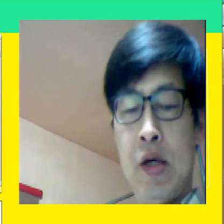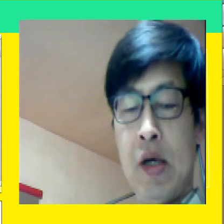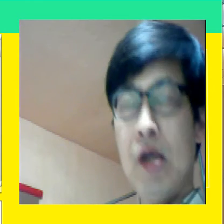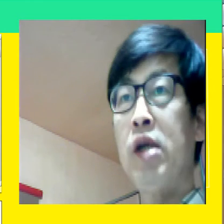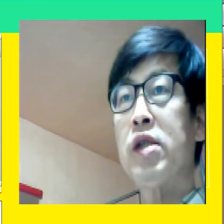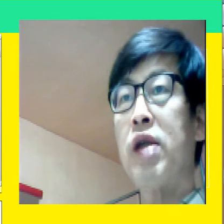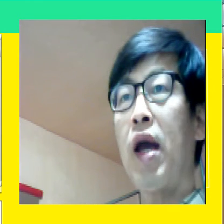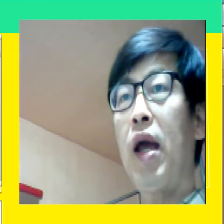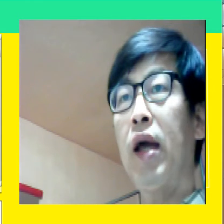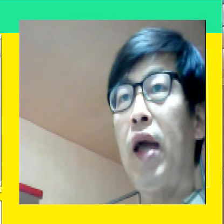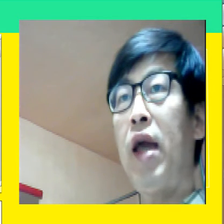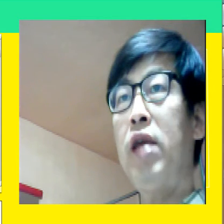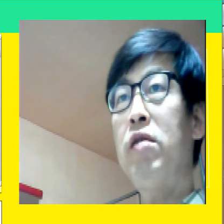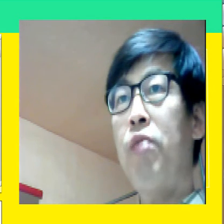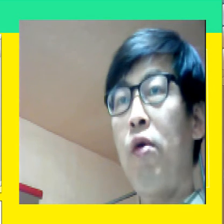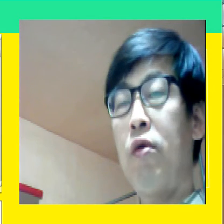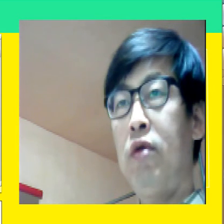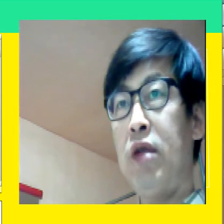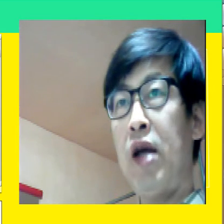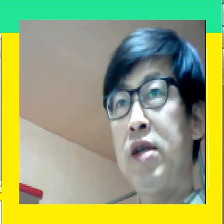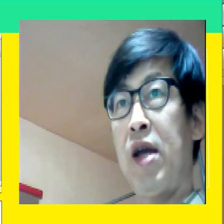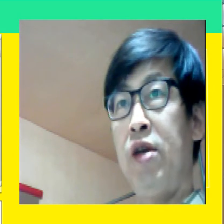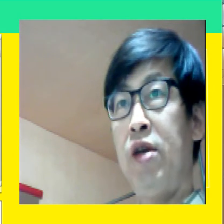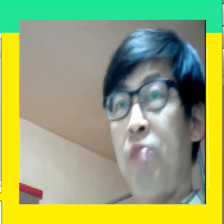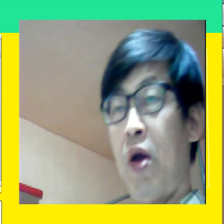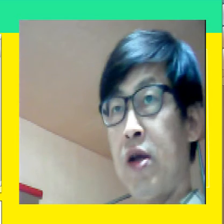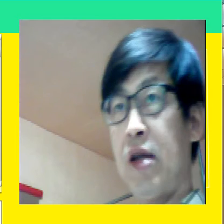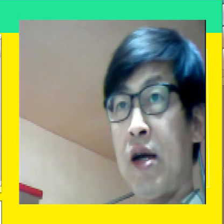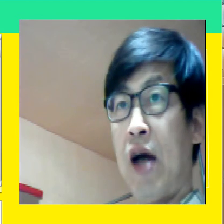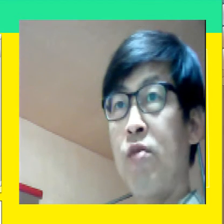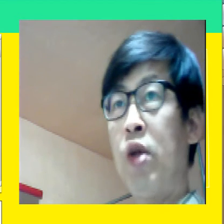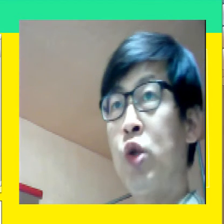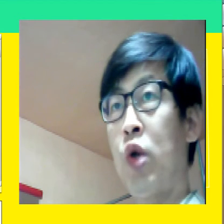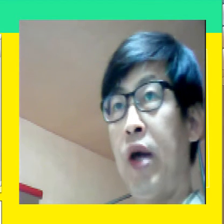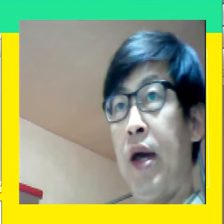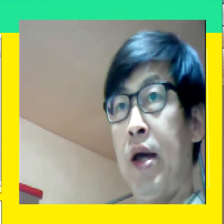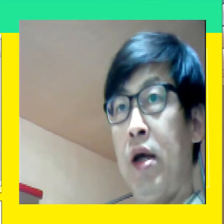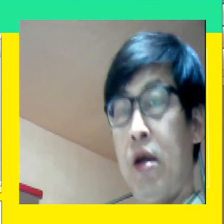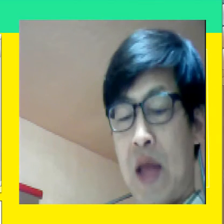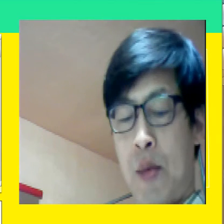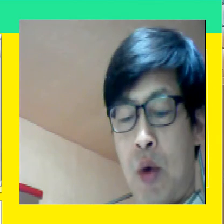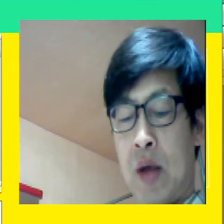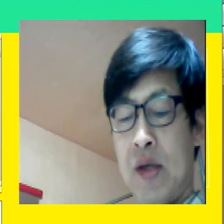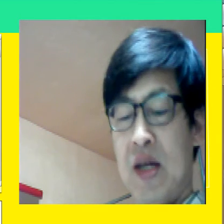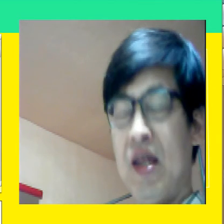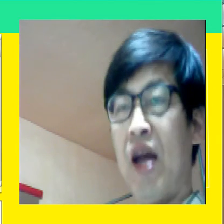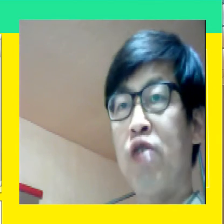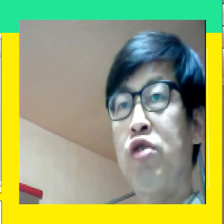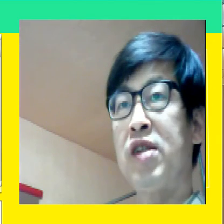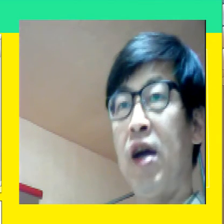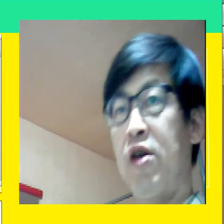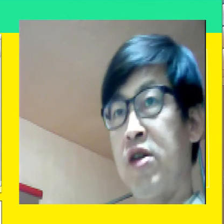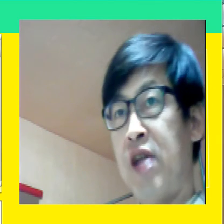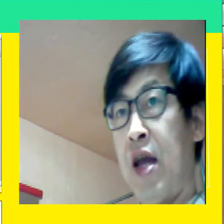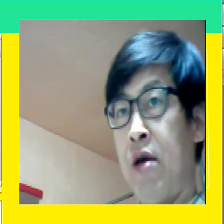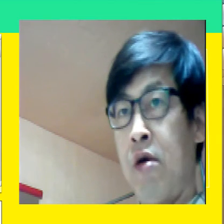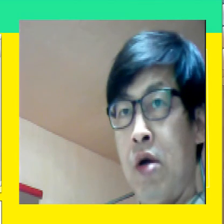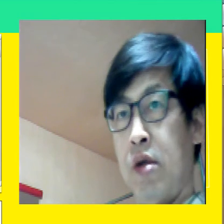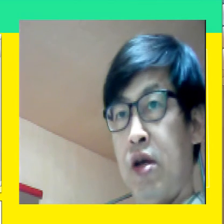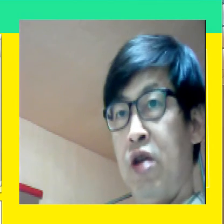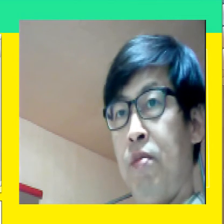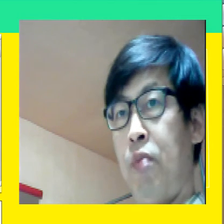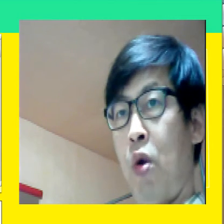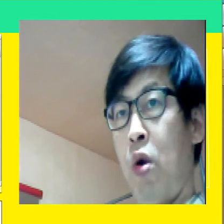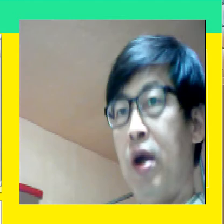사랑의 이름표를 딱 있잖아요. 이름표가 딱 가슴 왼쪽에 네모랑 길다란 직사각형이잖아요.